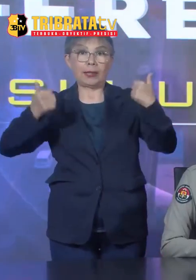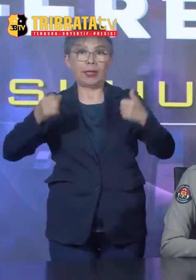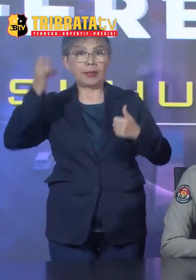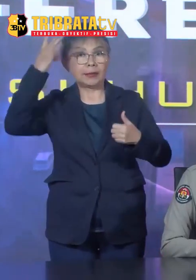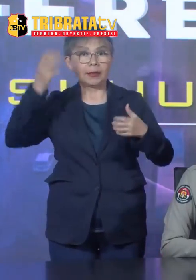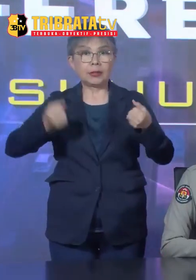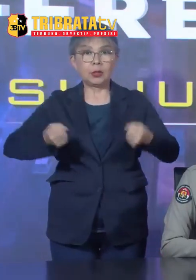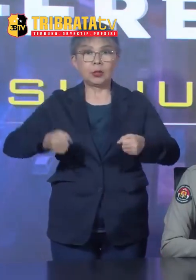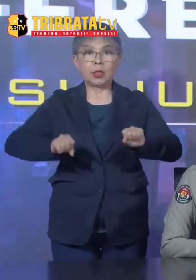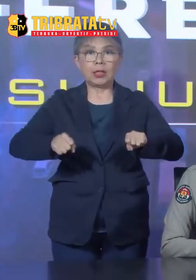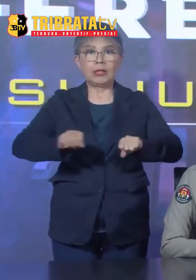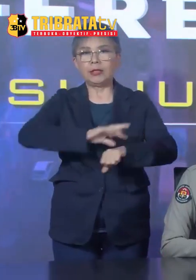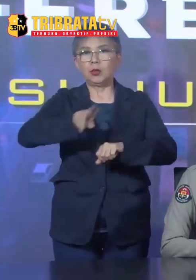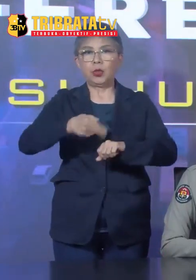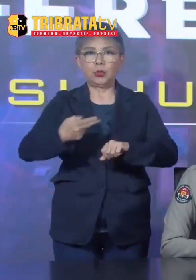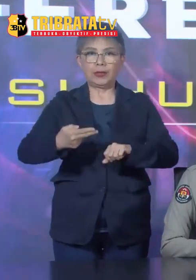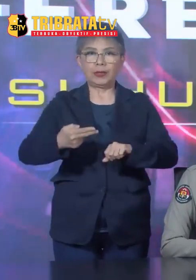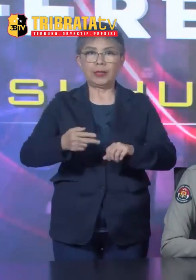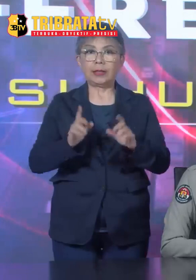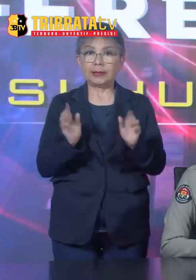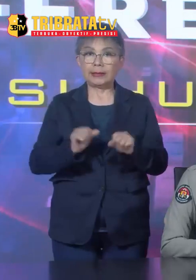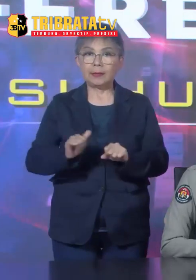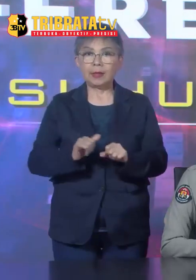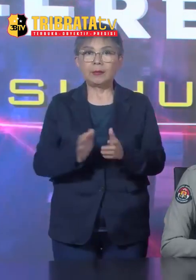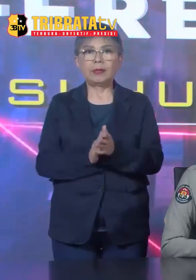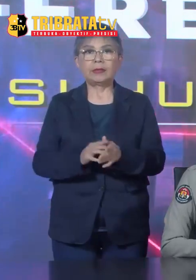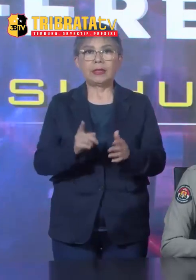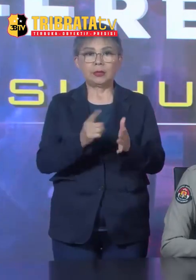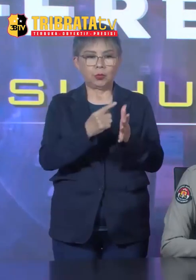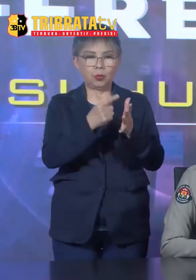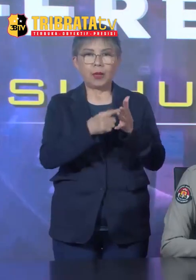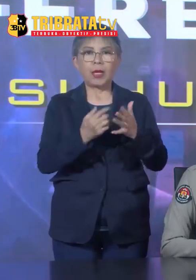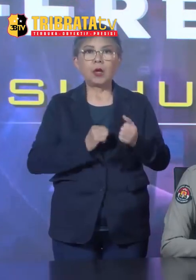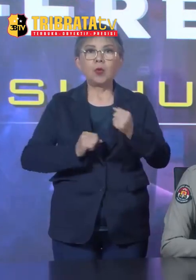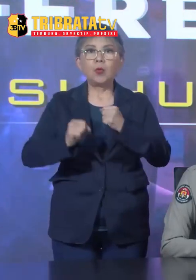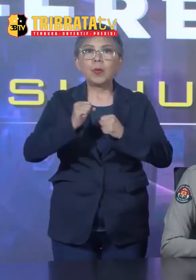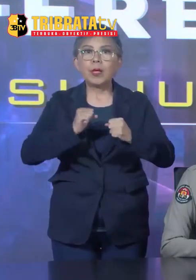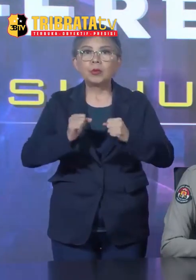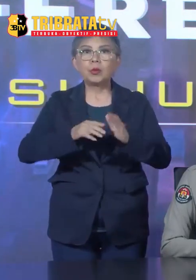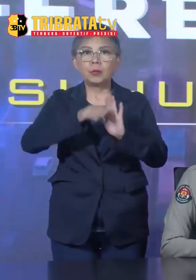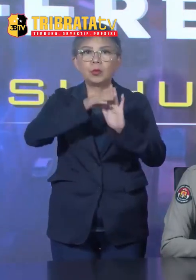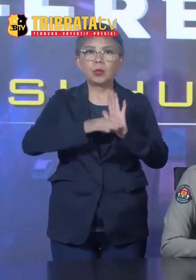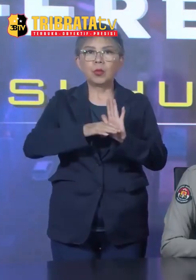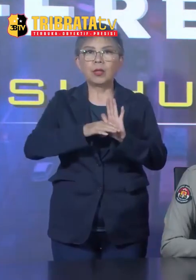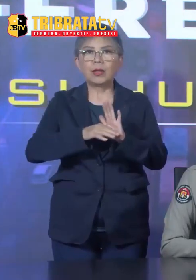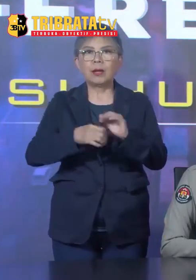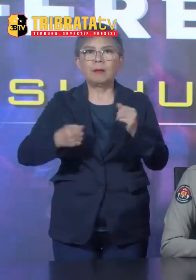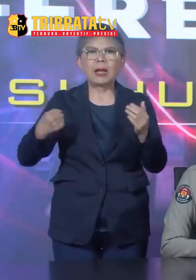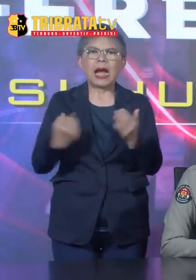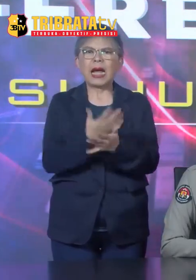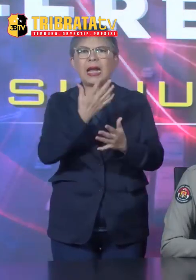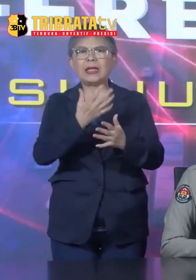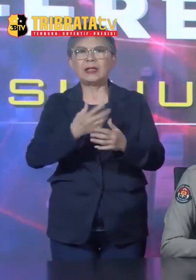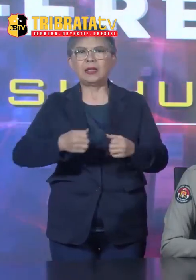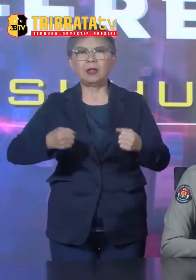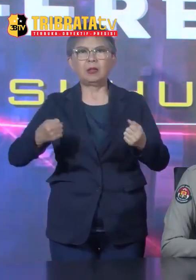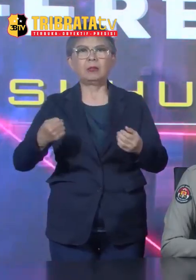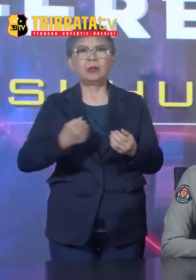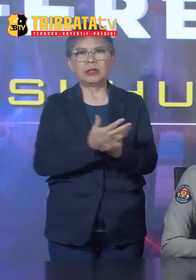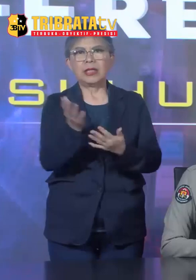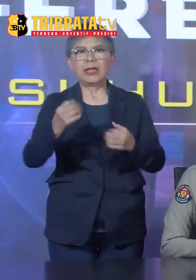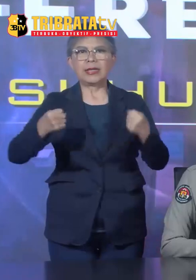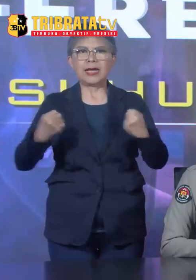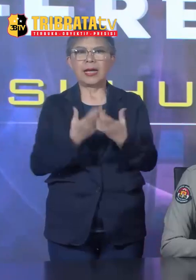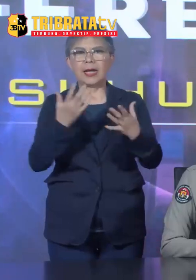pengemudi di Indonesia sekaligus sebagai salah satu upaya menurunkan tingkat pelanggaran dan